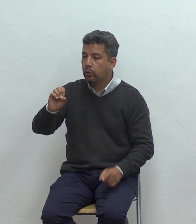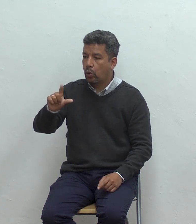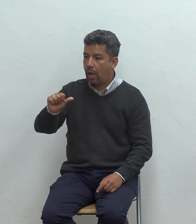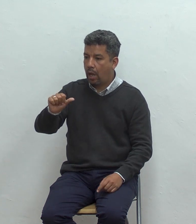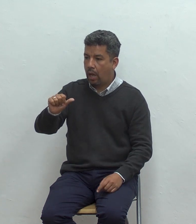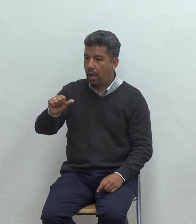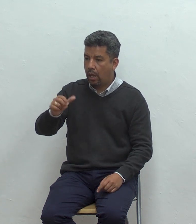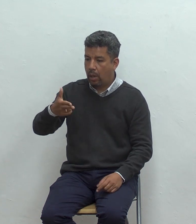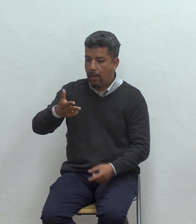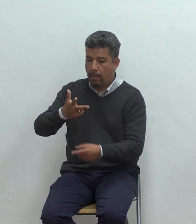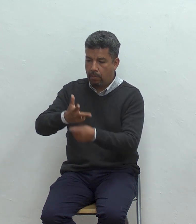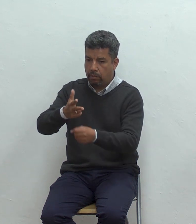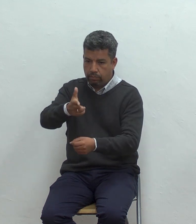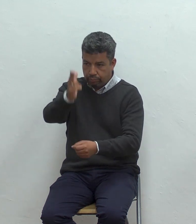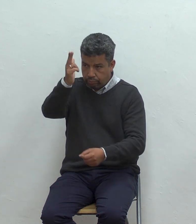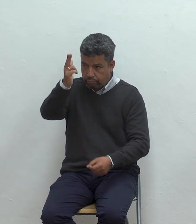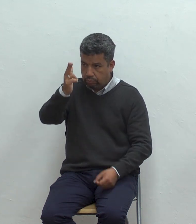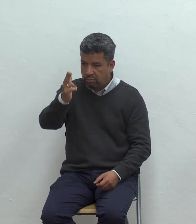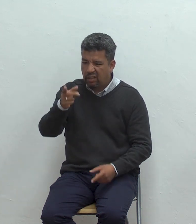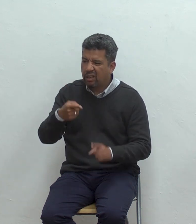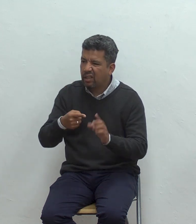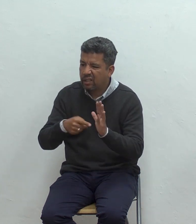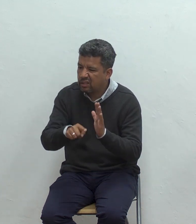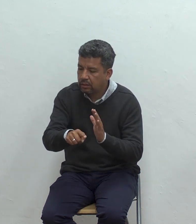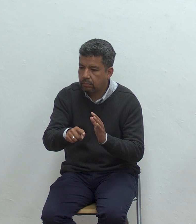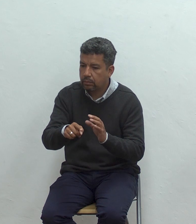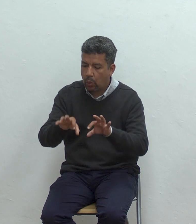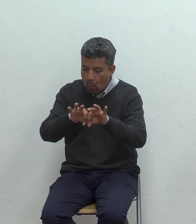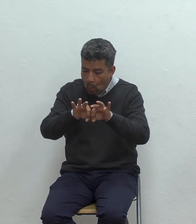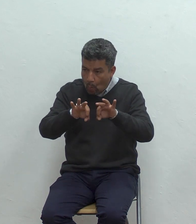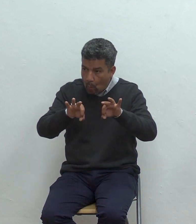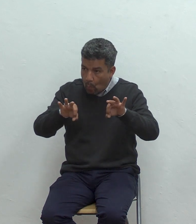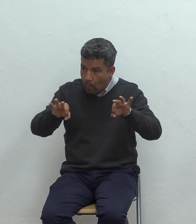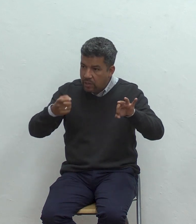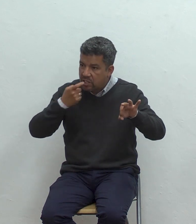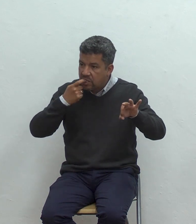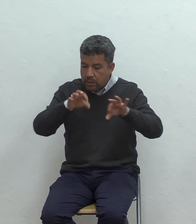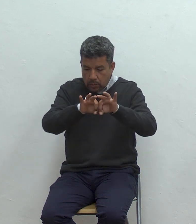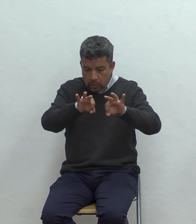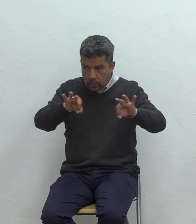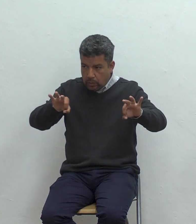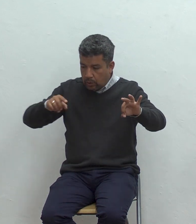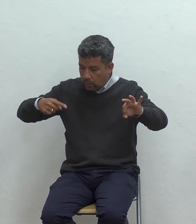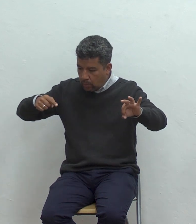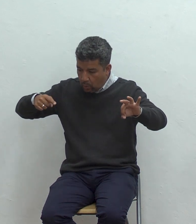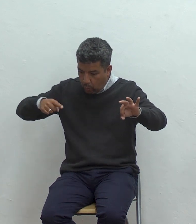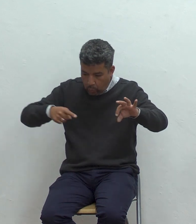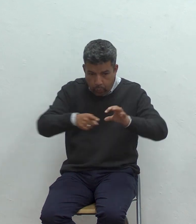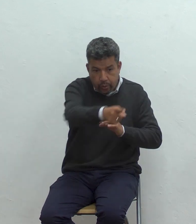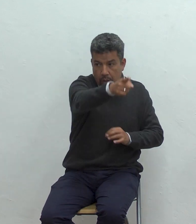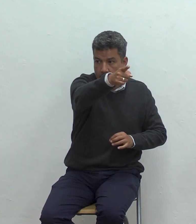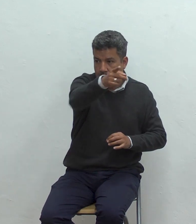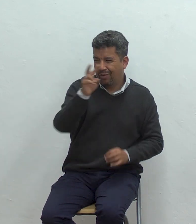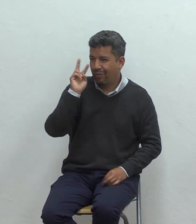de la misma raíz. Entonces, pistola es un tubo metálico que conduce un proyectil.